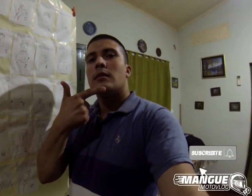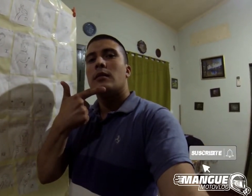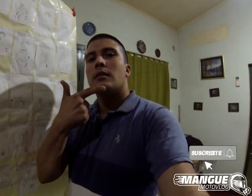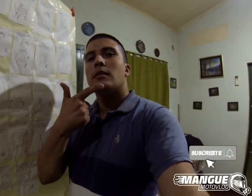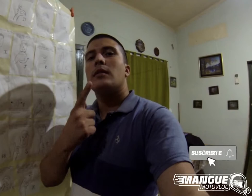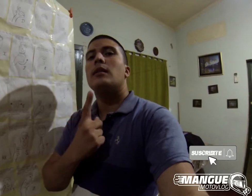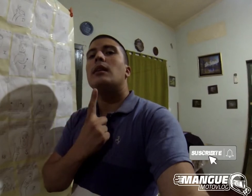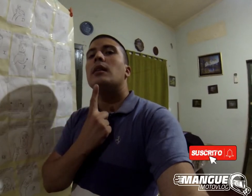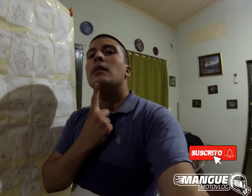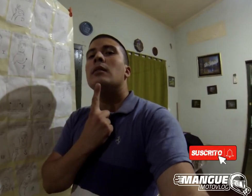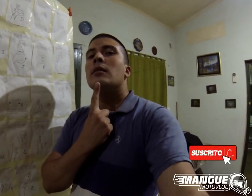T,